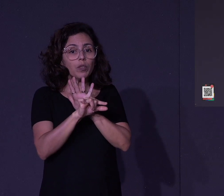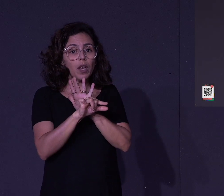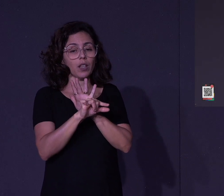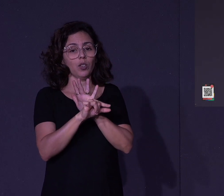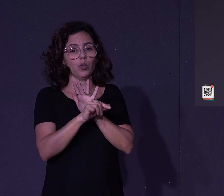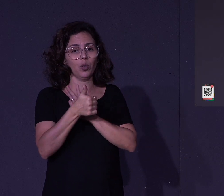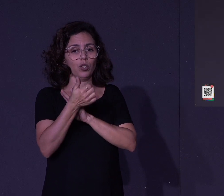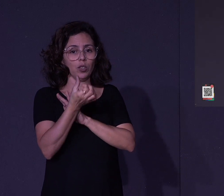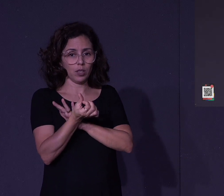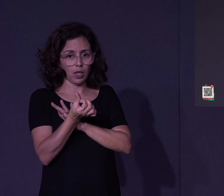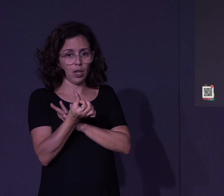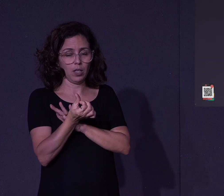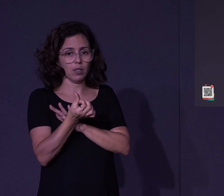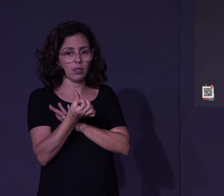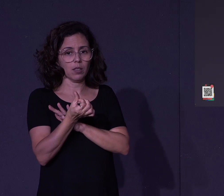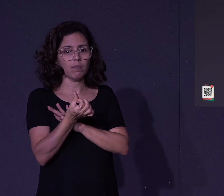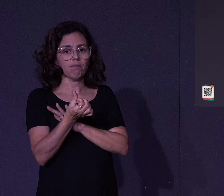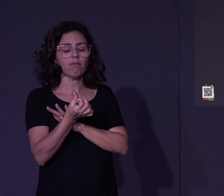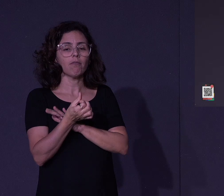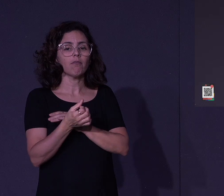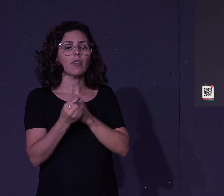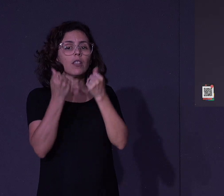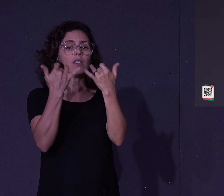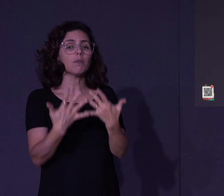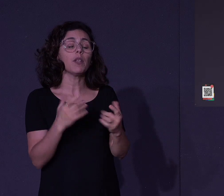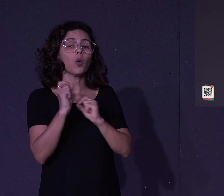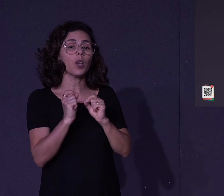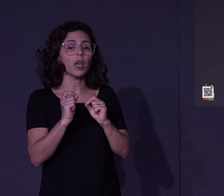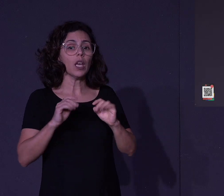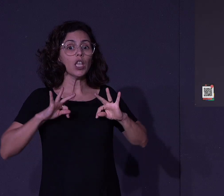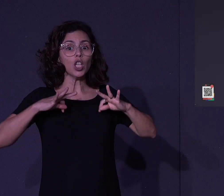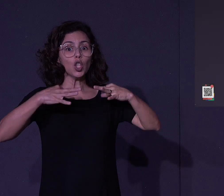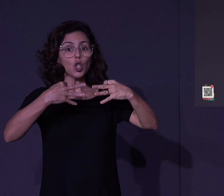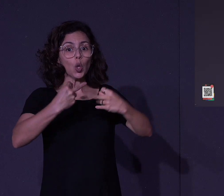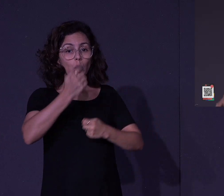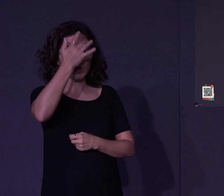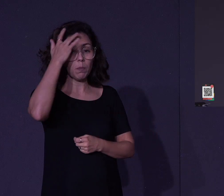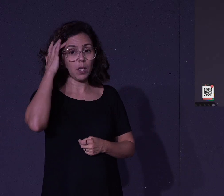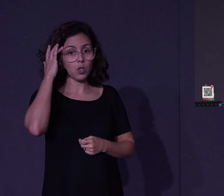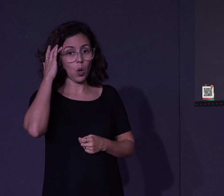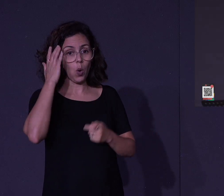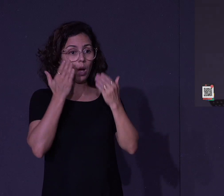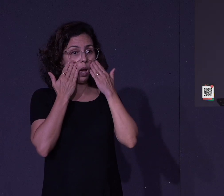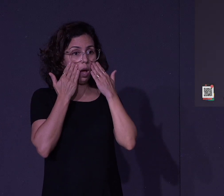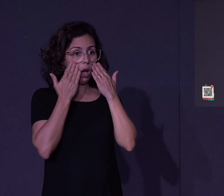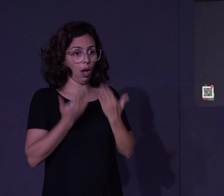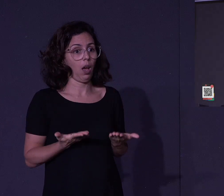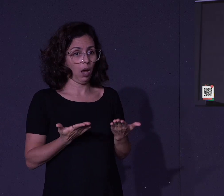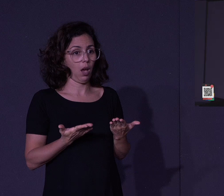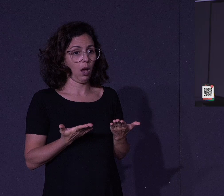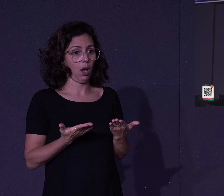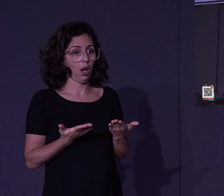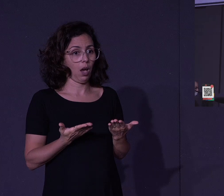Deus. Vão glorificar a Deus pela obra dele na sua vida. E me escute, você não vai tocar nessa